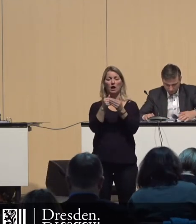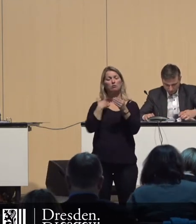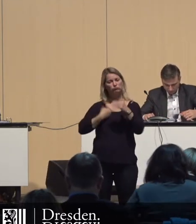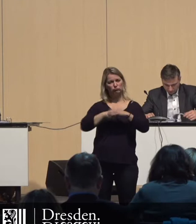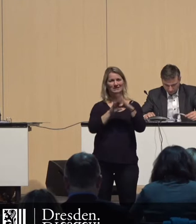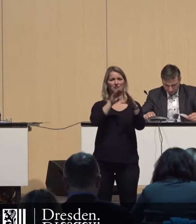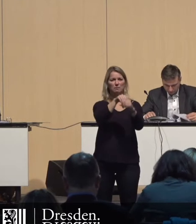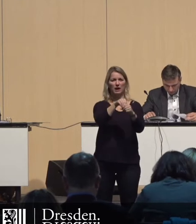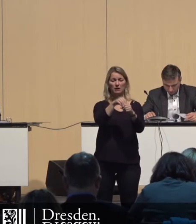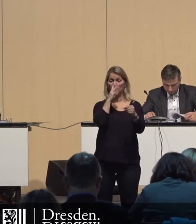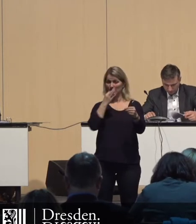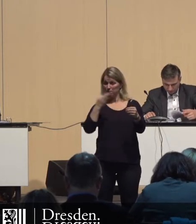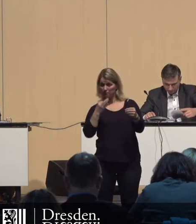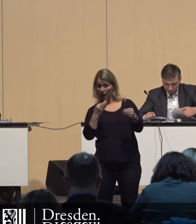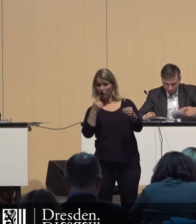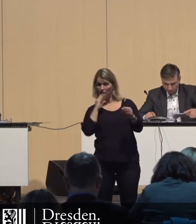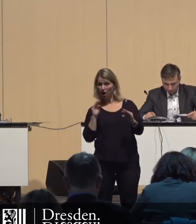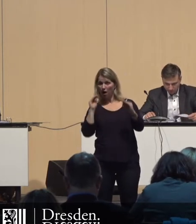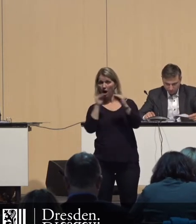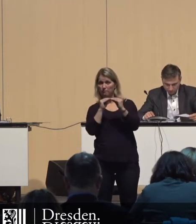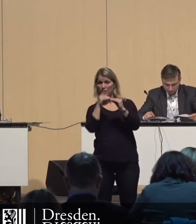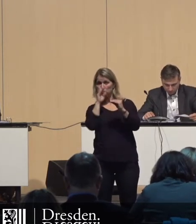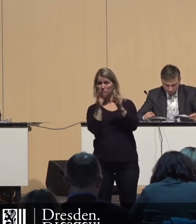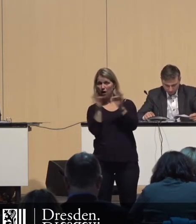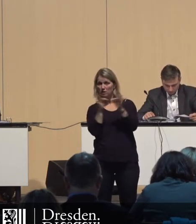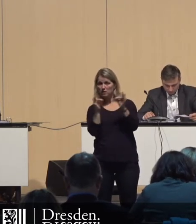notwendigen Anpassungsmaßnahmen auseinanderzusetzen.